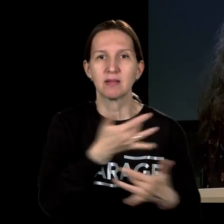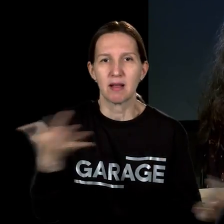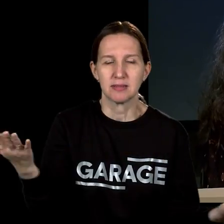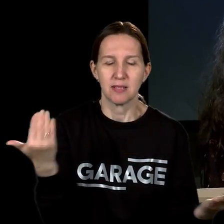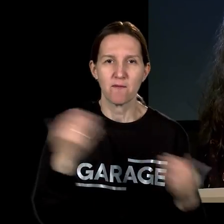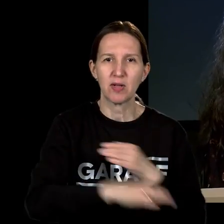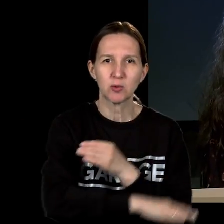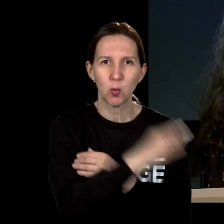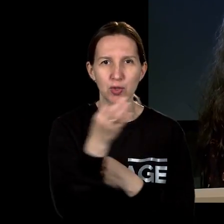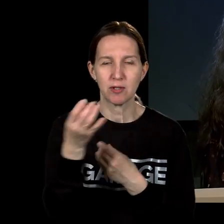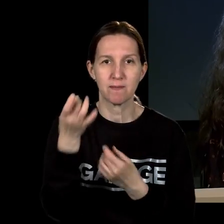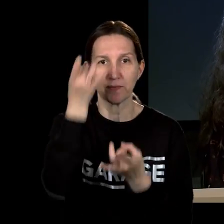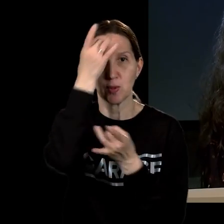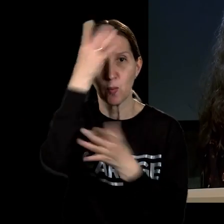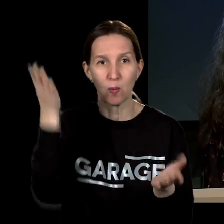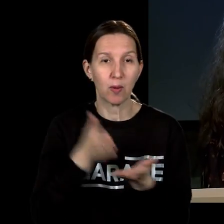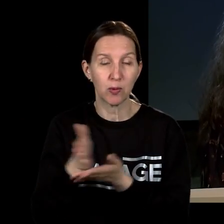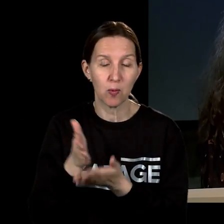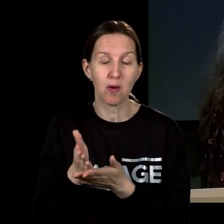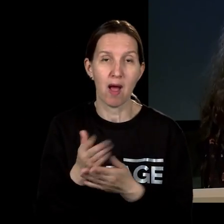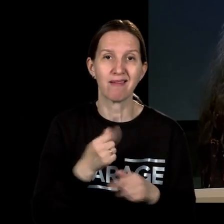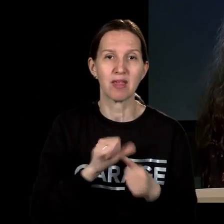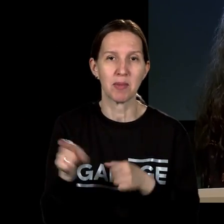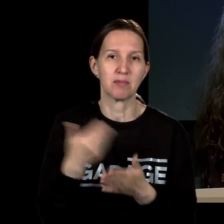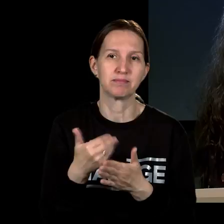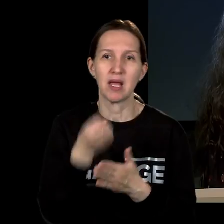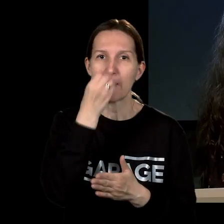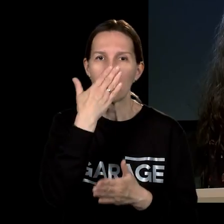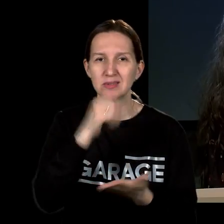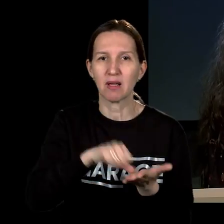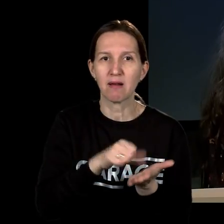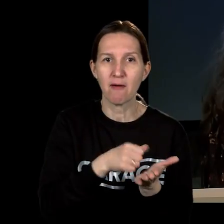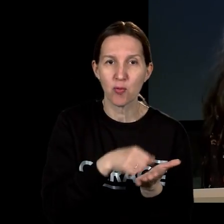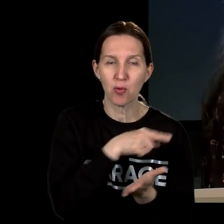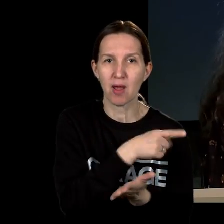японские гравюры, которые открывают импрессионисты, они открывают там Хокусая и